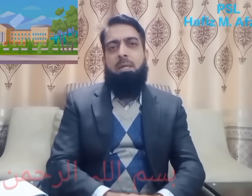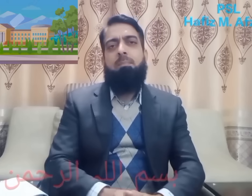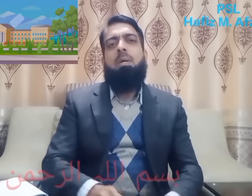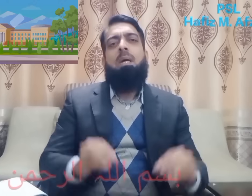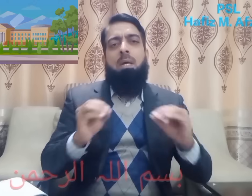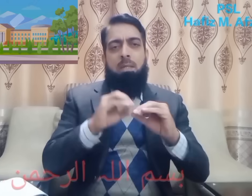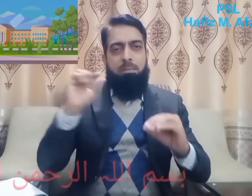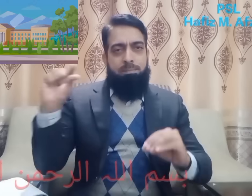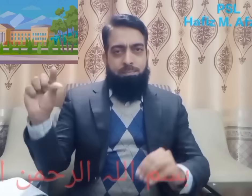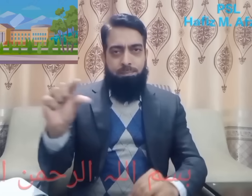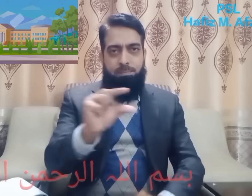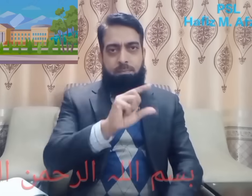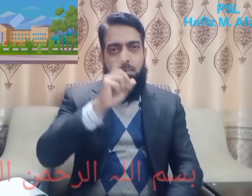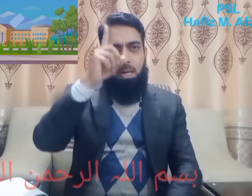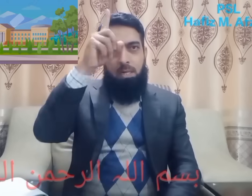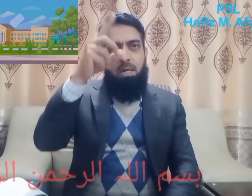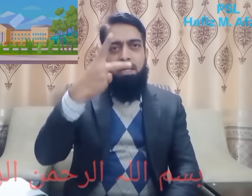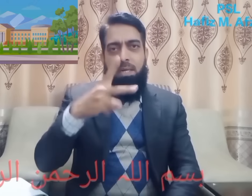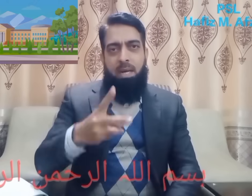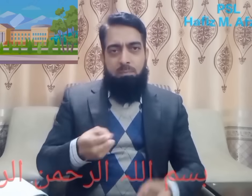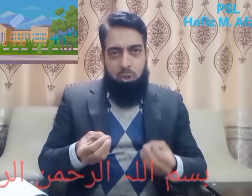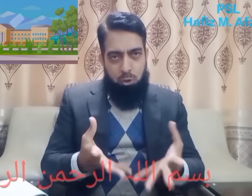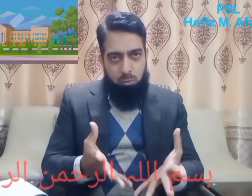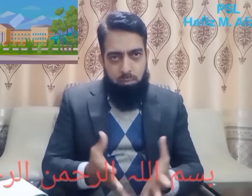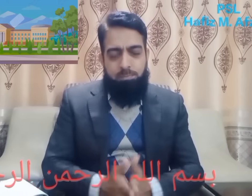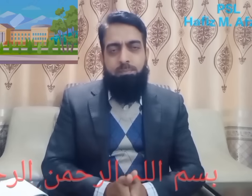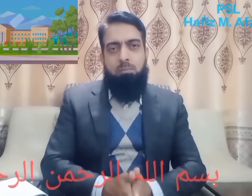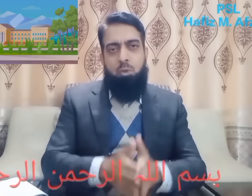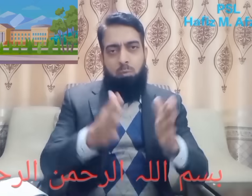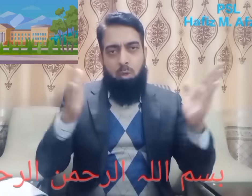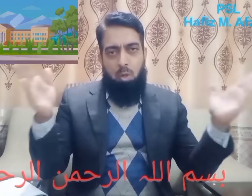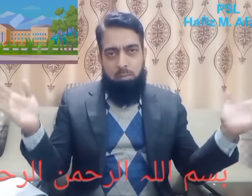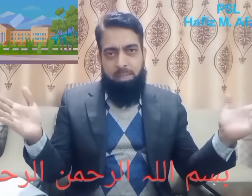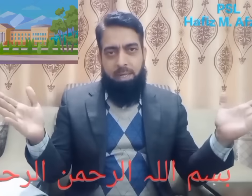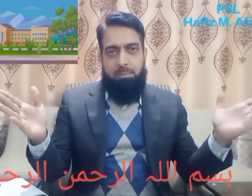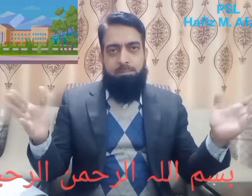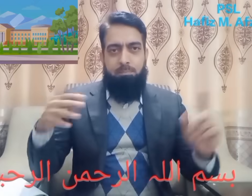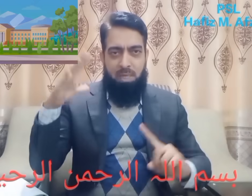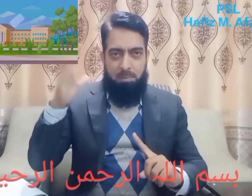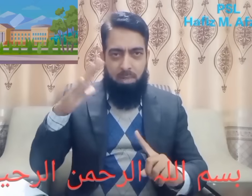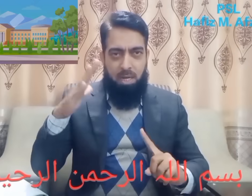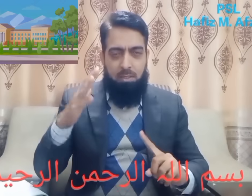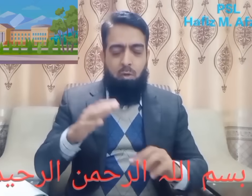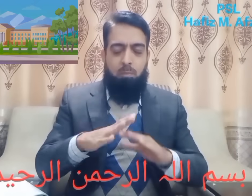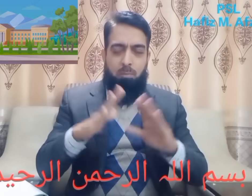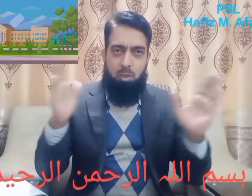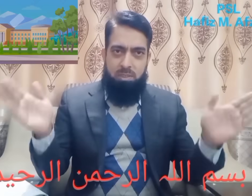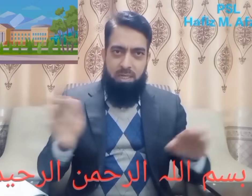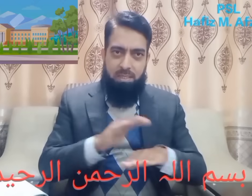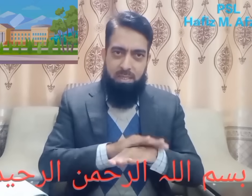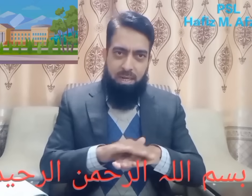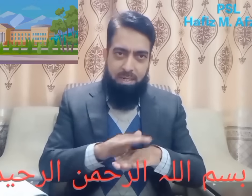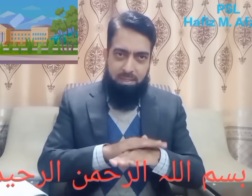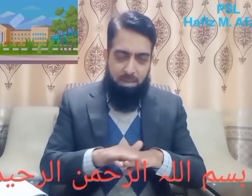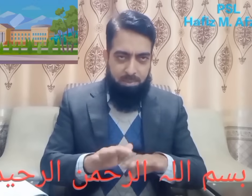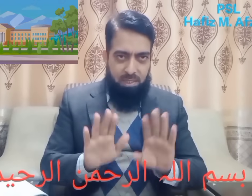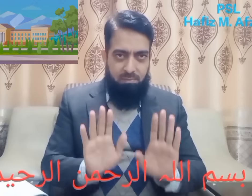बिस्मिल्लाहिर्रहमानिर्रहीम, अल्लाह के नाम से शुरू, जो बहुत बड़ा मेहरबान और बहुत ज्यादा निहायत रहम करने